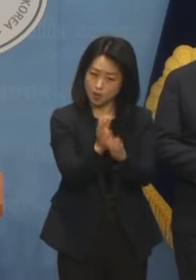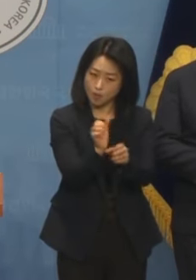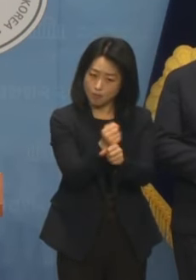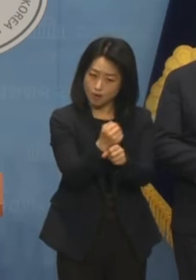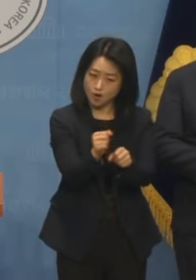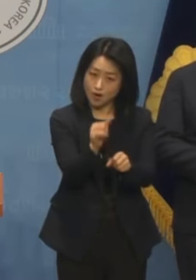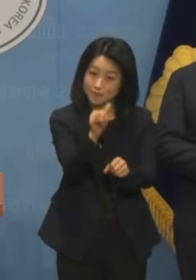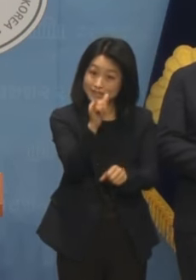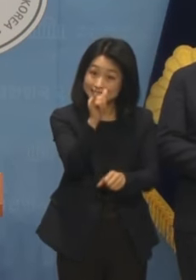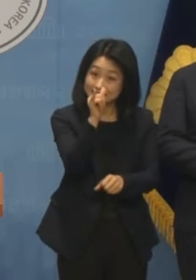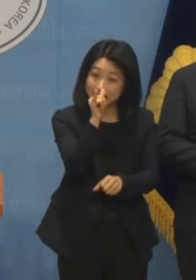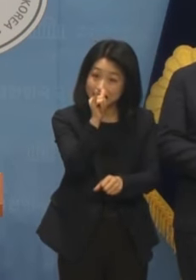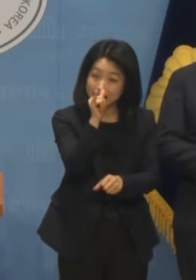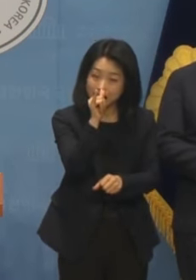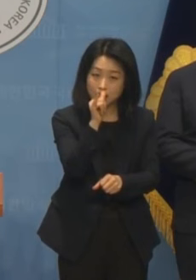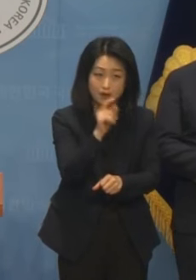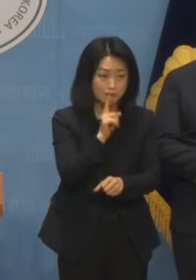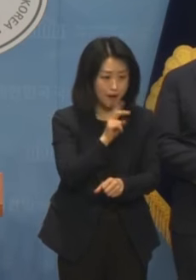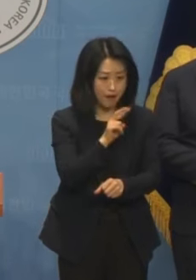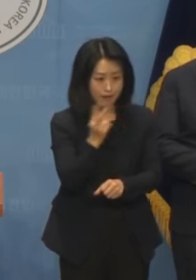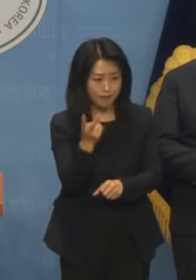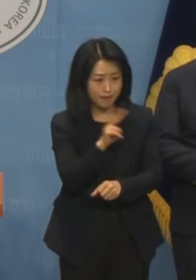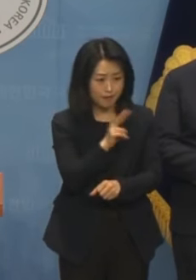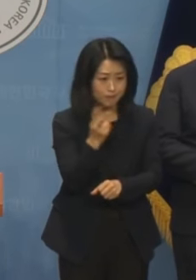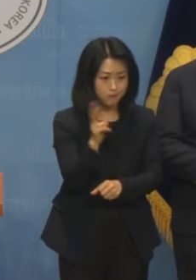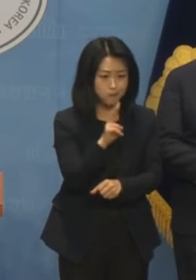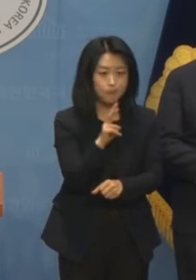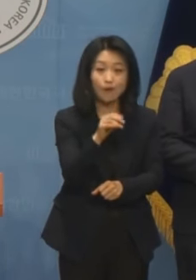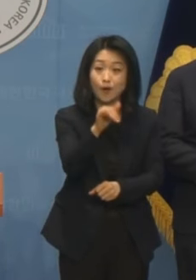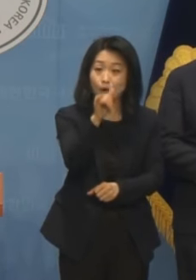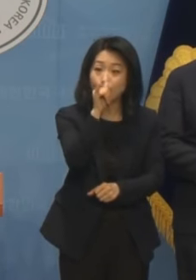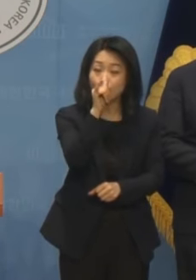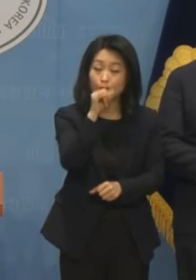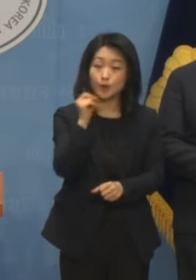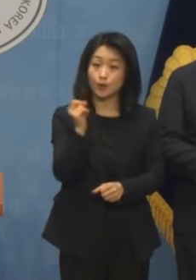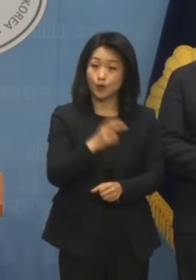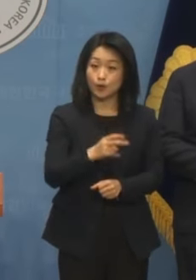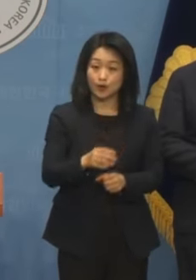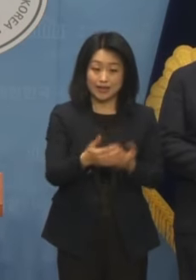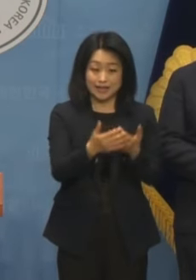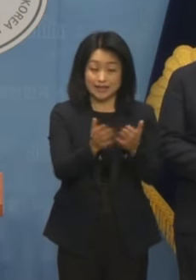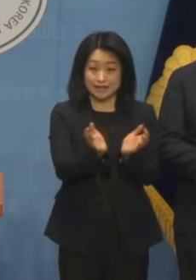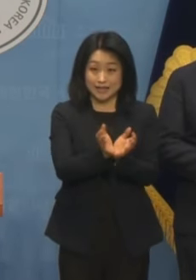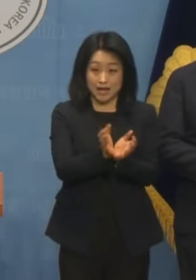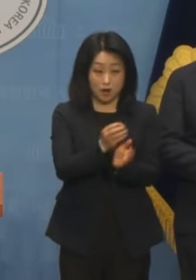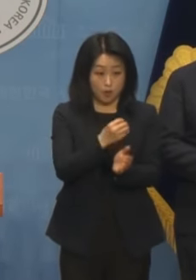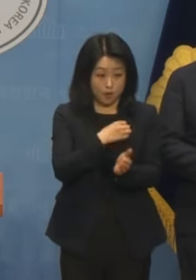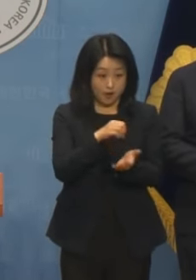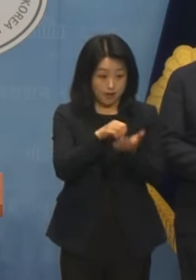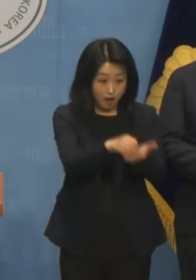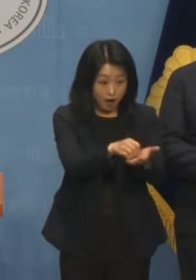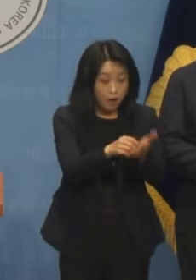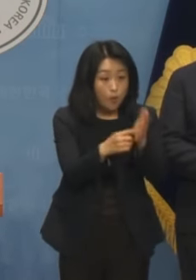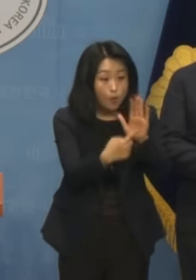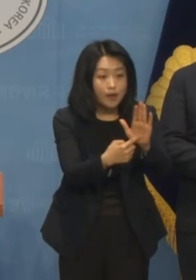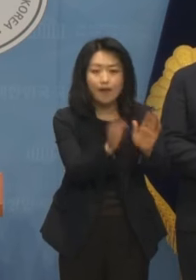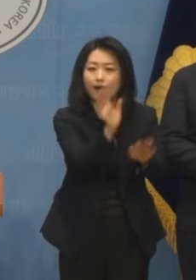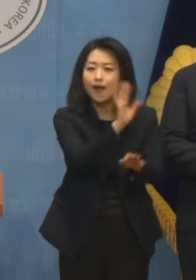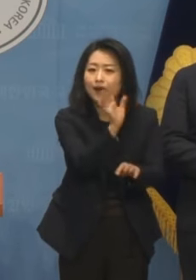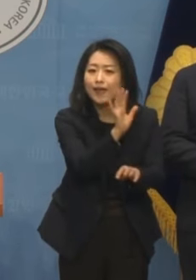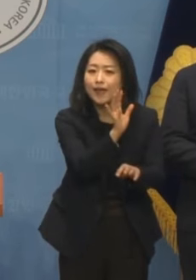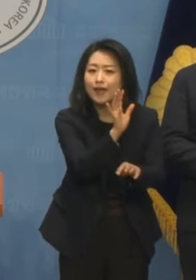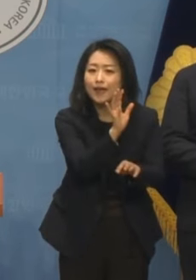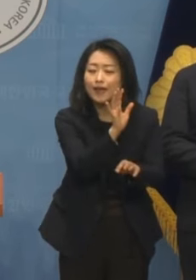있다라고 하면서 오락가락하였습니다. 또 당적 여부 공개를 회피했고